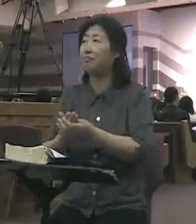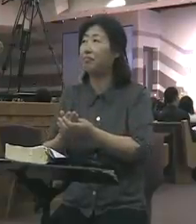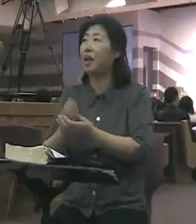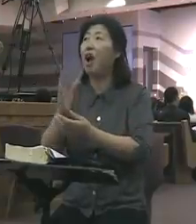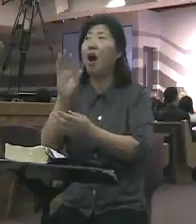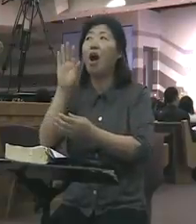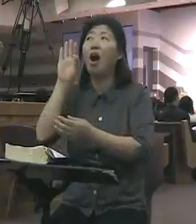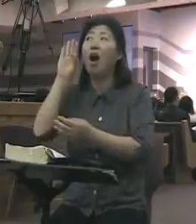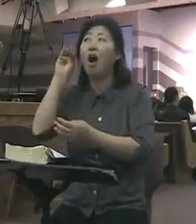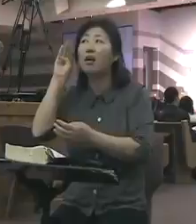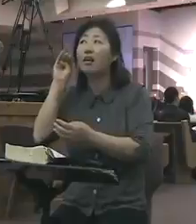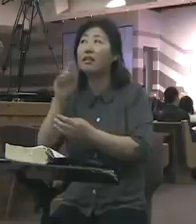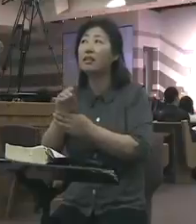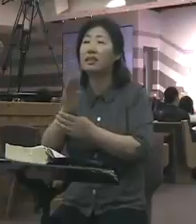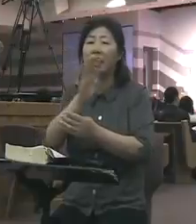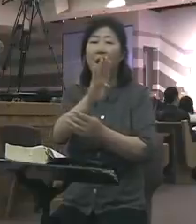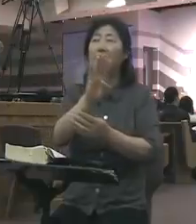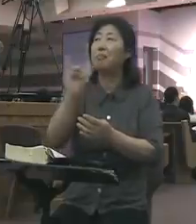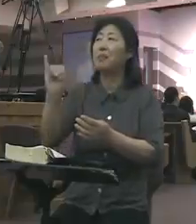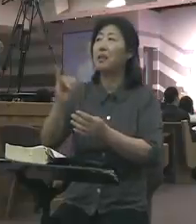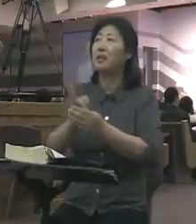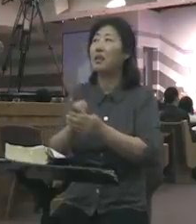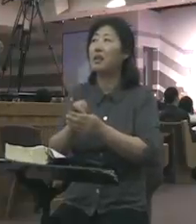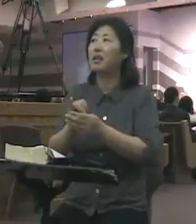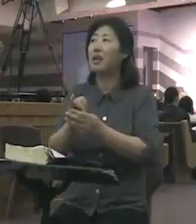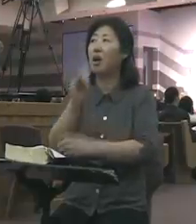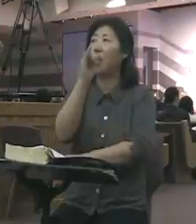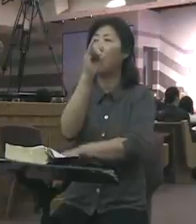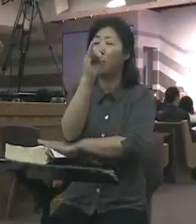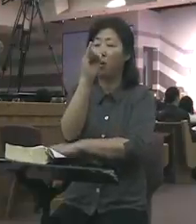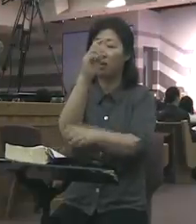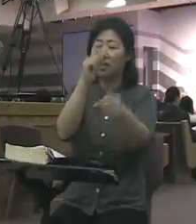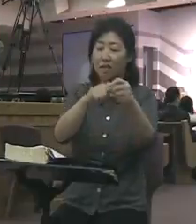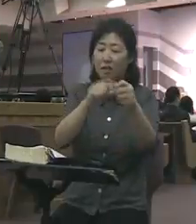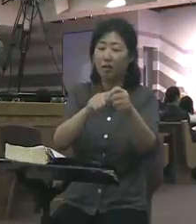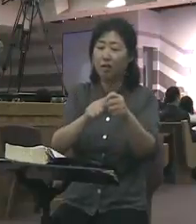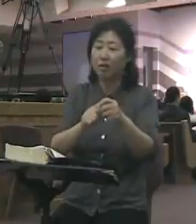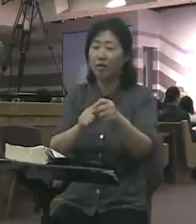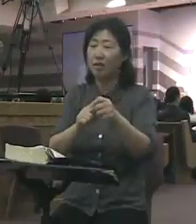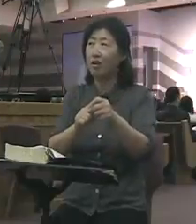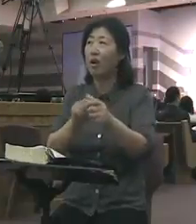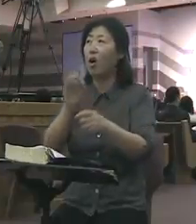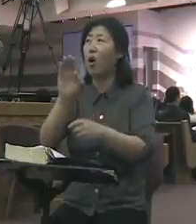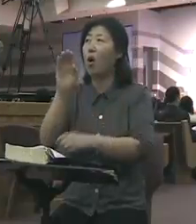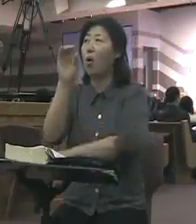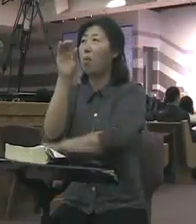언제까지 비본질적인 것을 붙잡으면서 본질적인 일을 하지 못하냐.